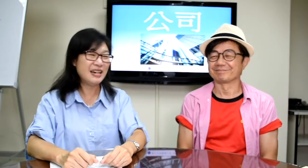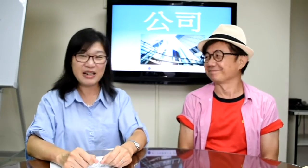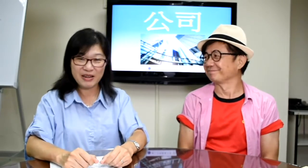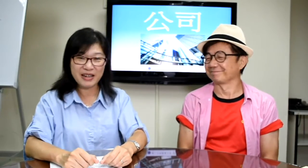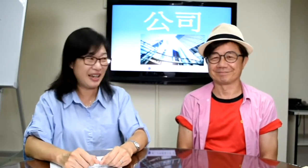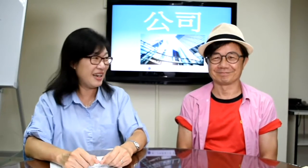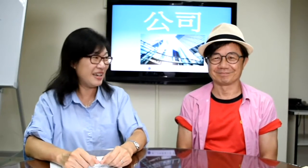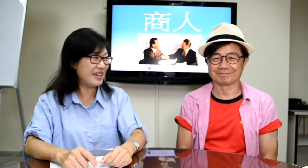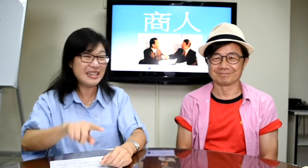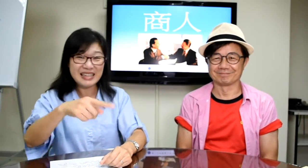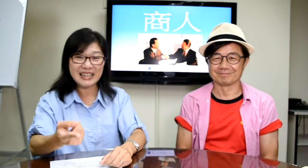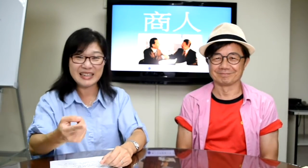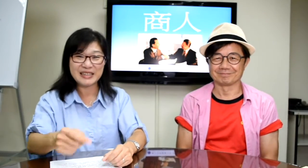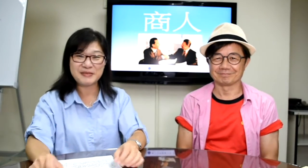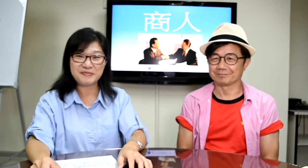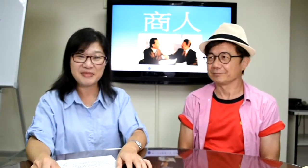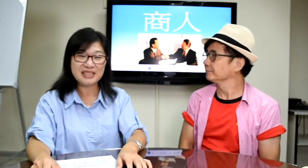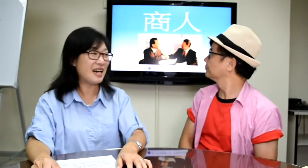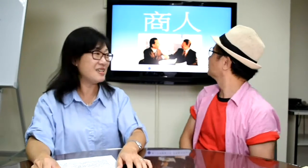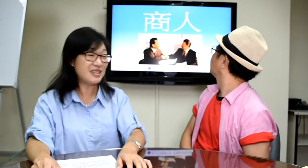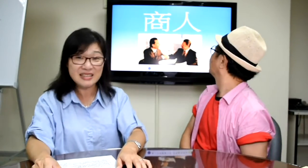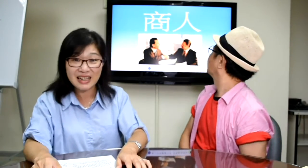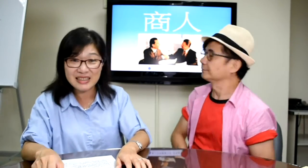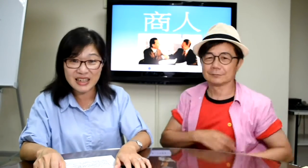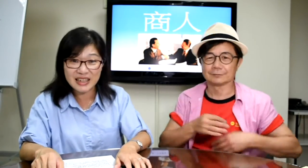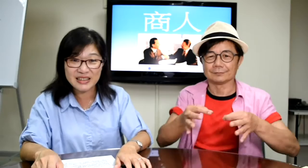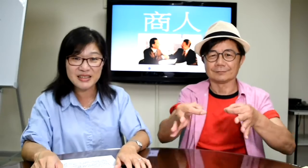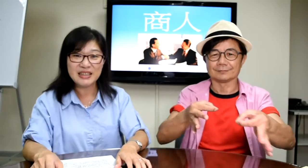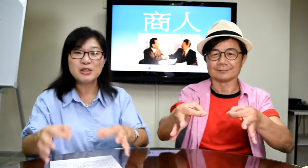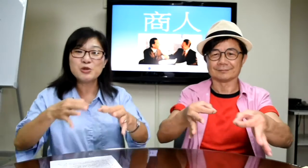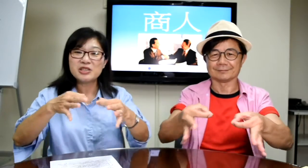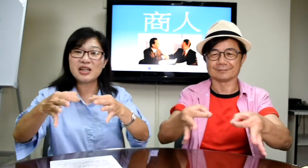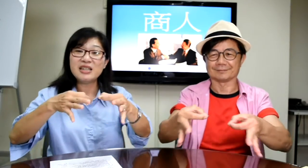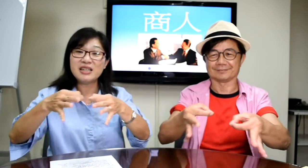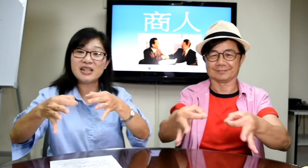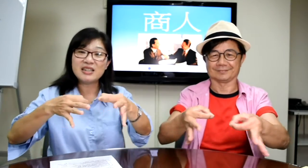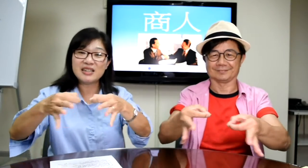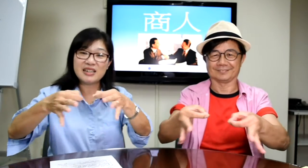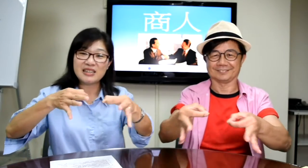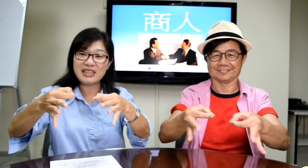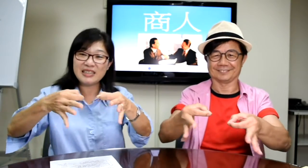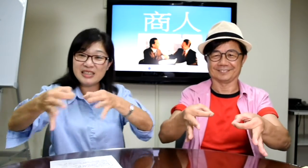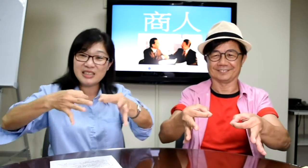OK， 下一个。商人做生意的，钱进进出